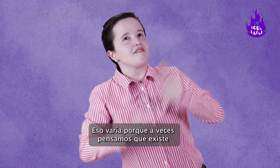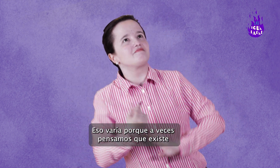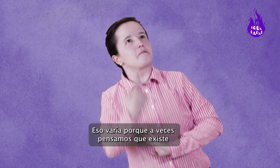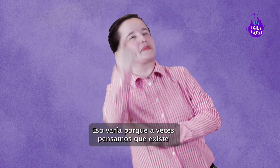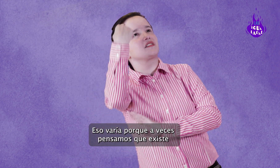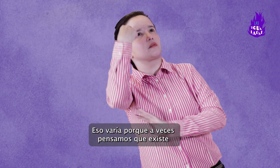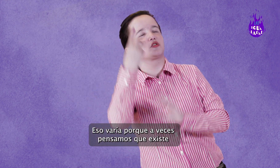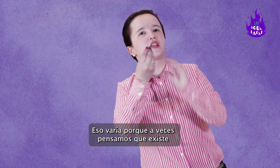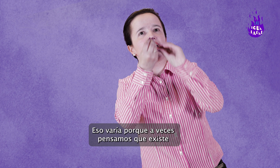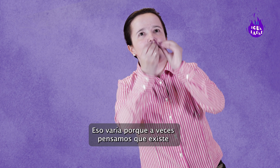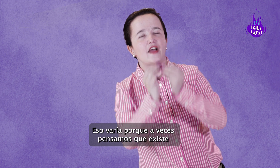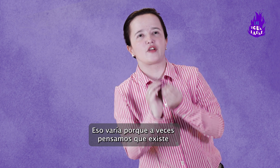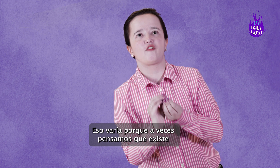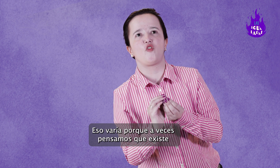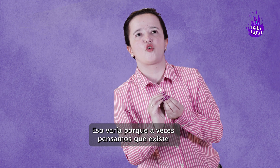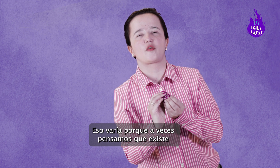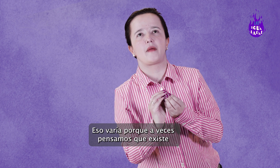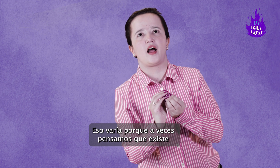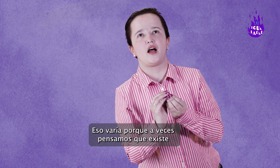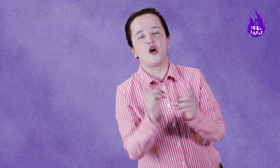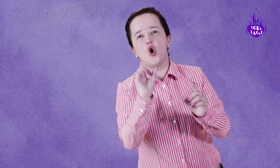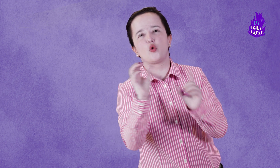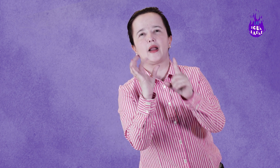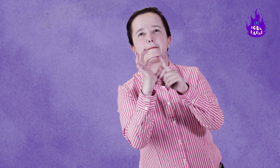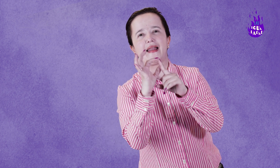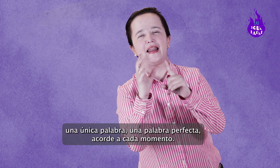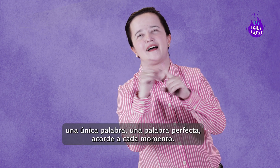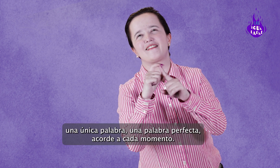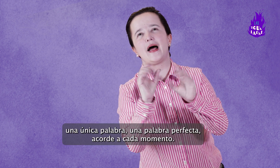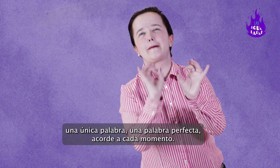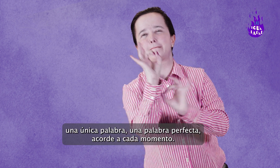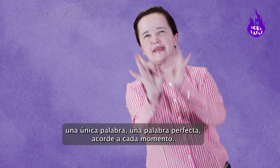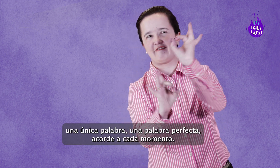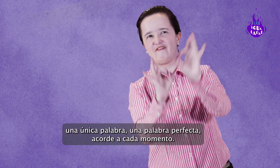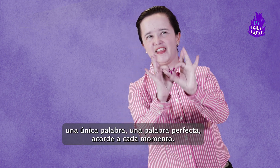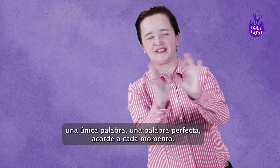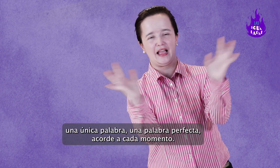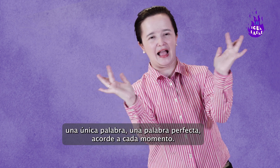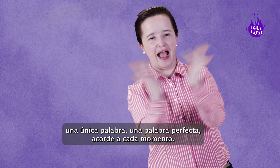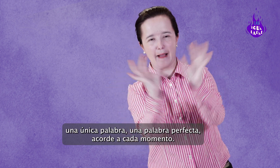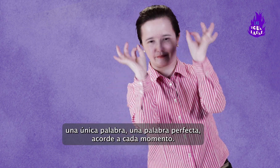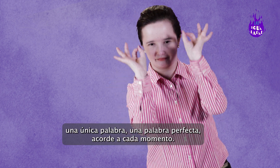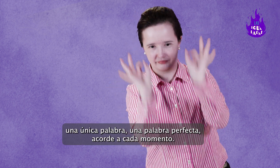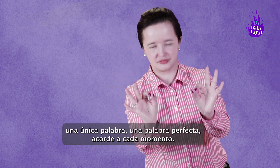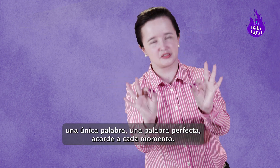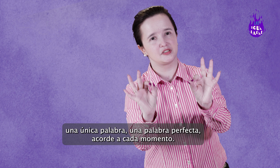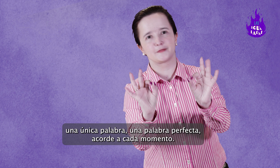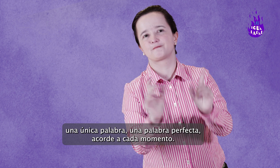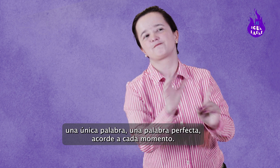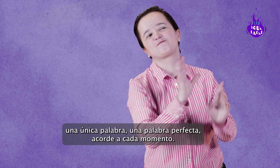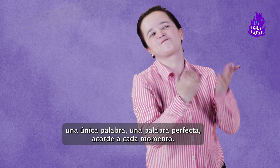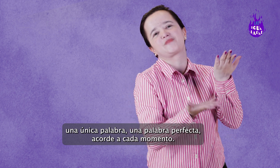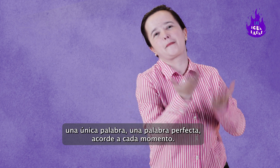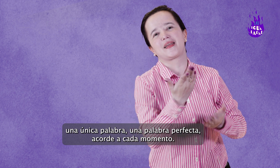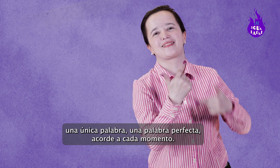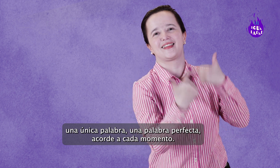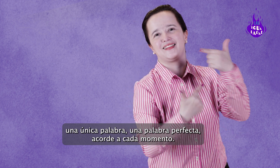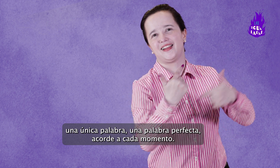Porque a veces pensamos que existe una única palabra, una palabra perfecta acorde a cada momento.